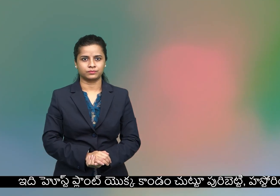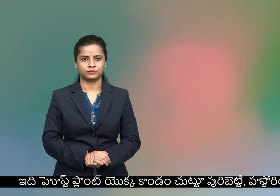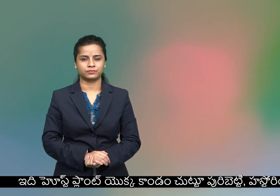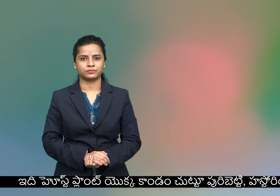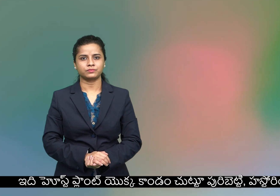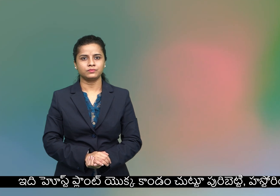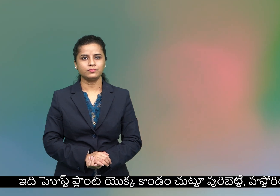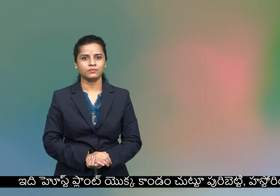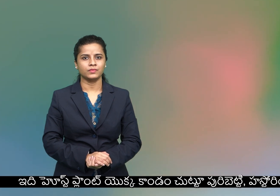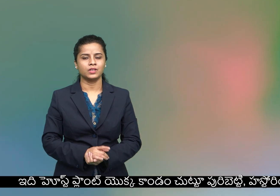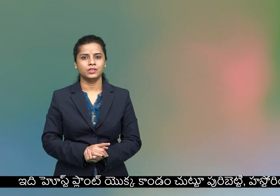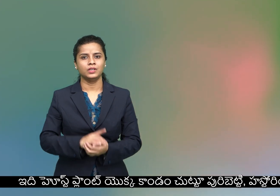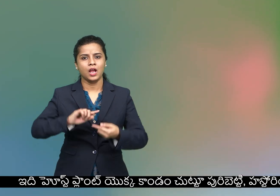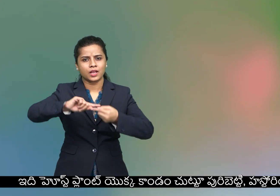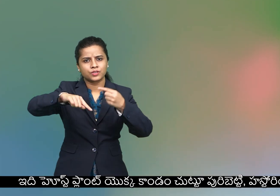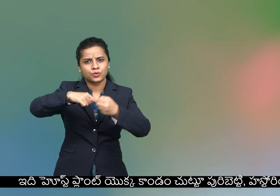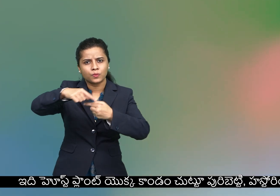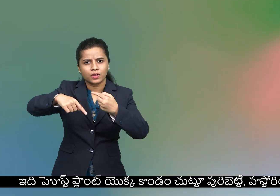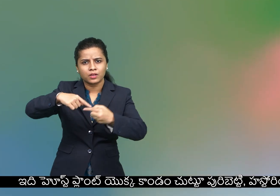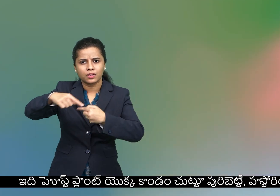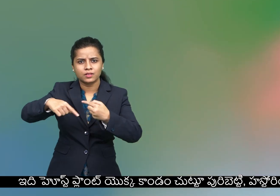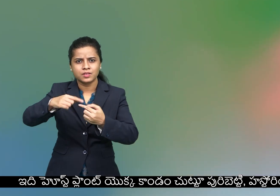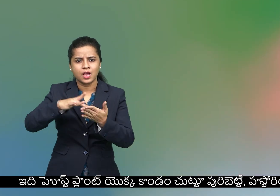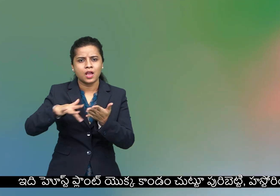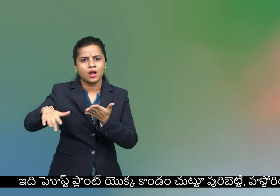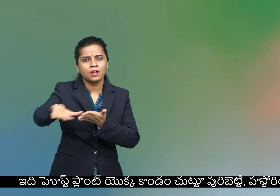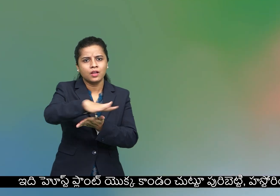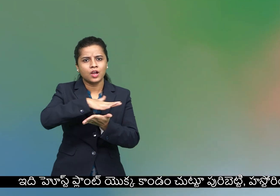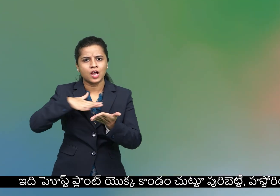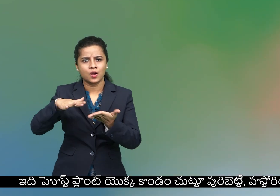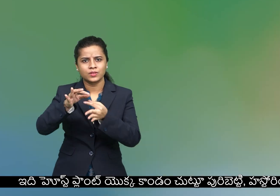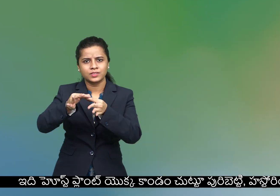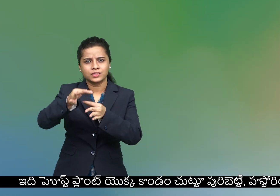ఇది హోస్ట్ ప్లాంట్ యొక్క కాండం చుట్టూ పురిబెట్టి